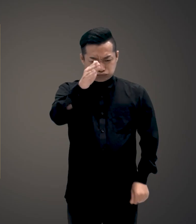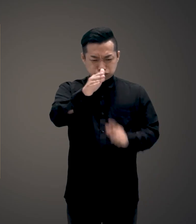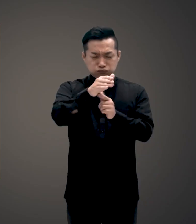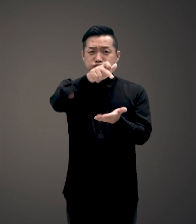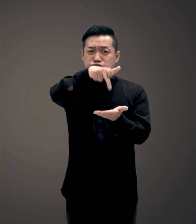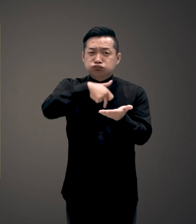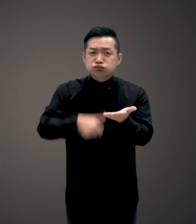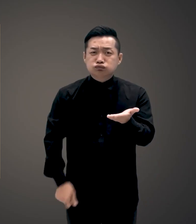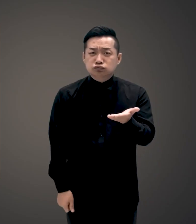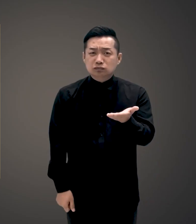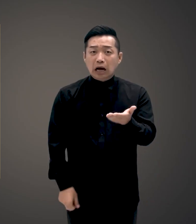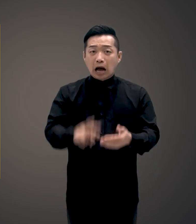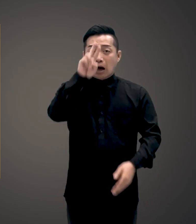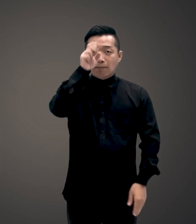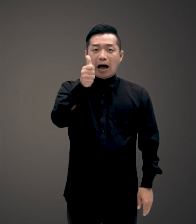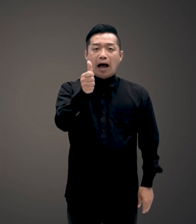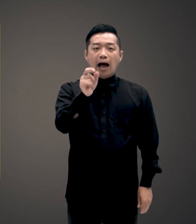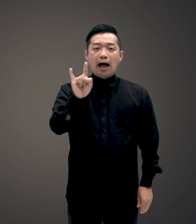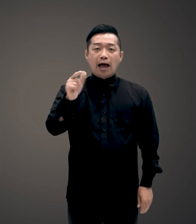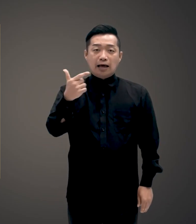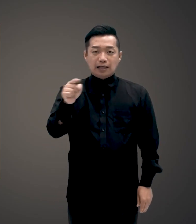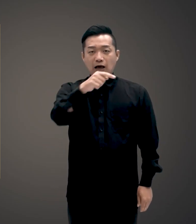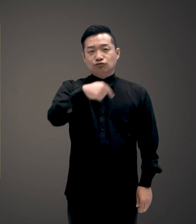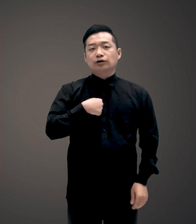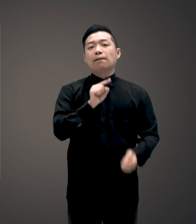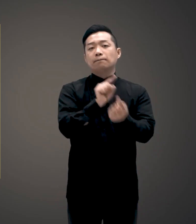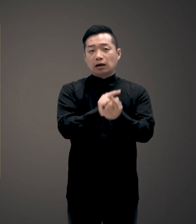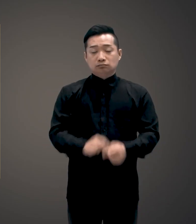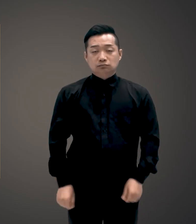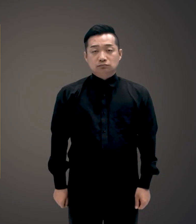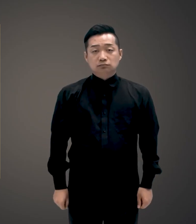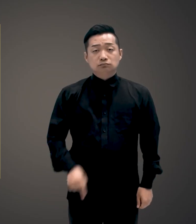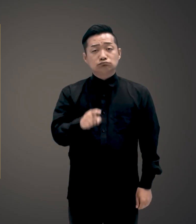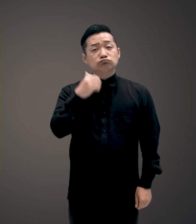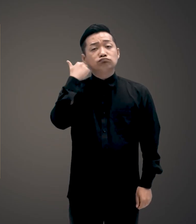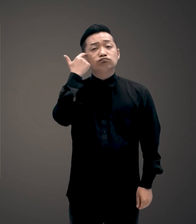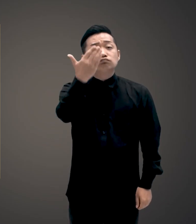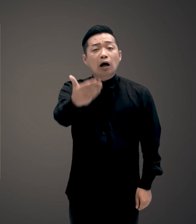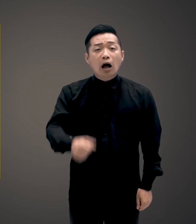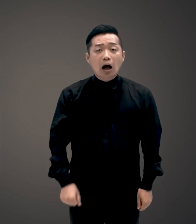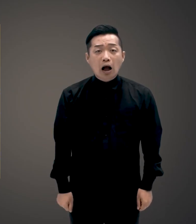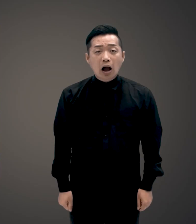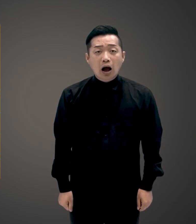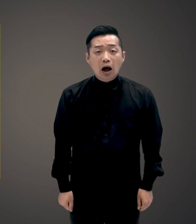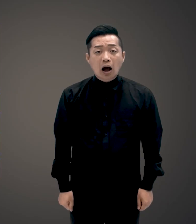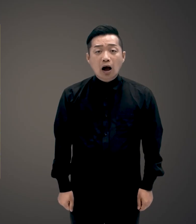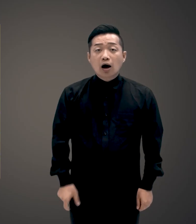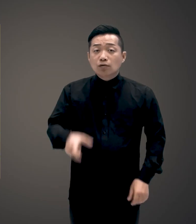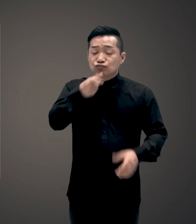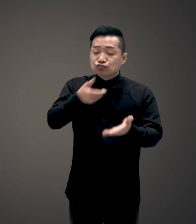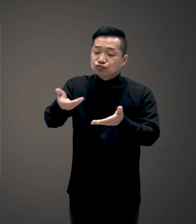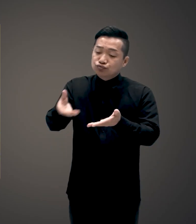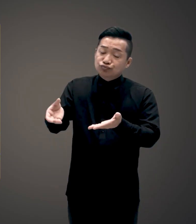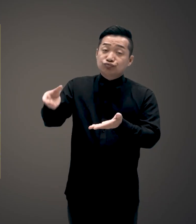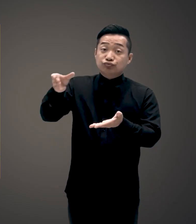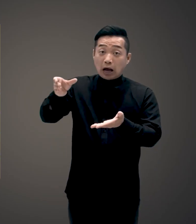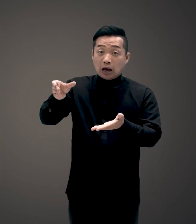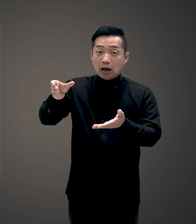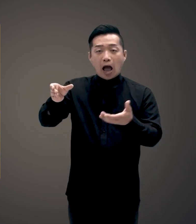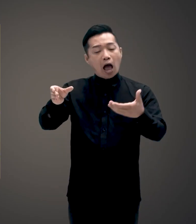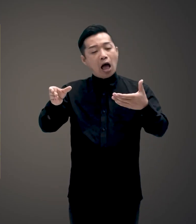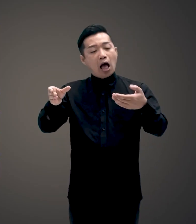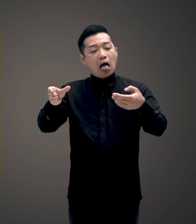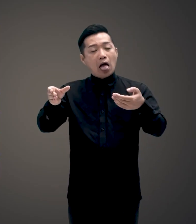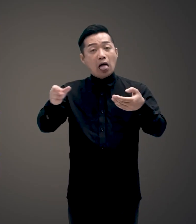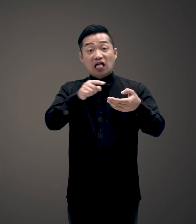정체불명의 톡이 왔다. 박혜나, 우리 만나자. 누구? 국을 푸던 중이라 한